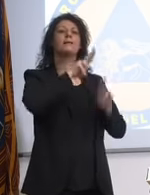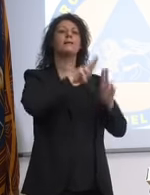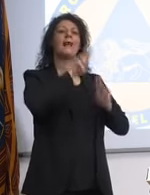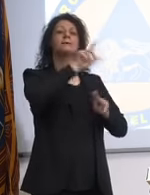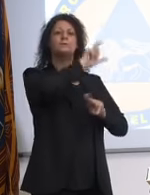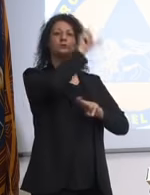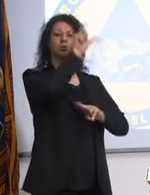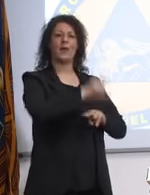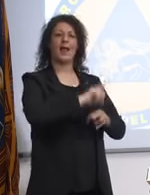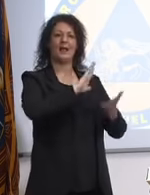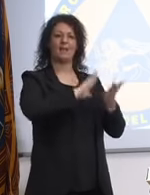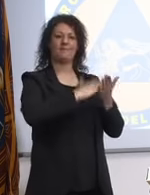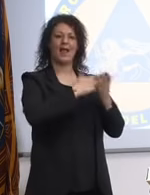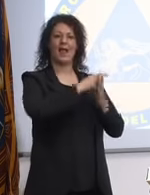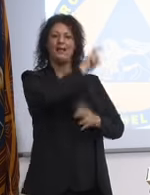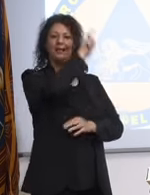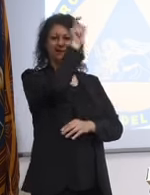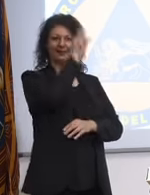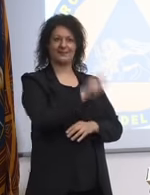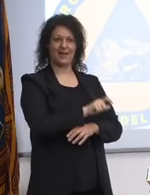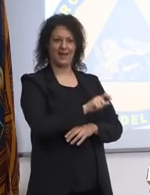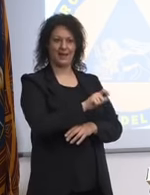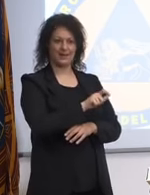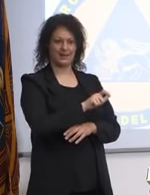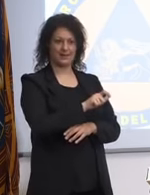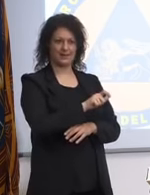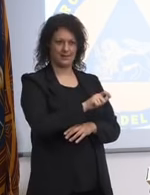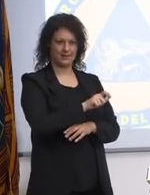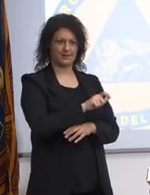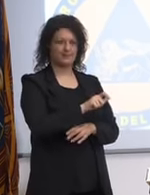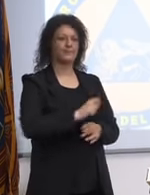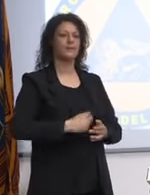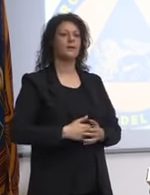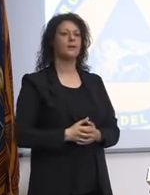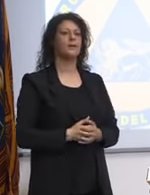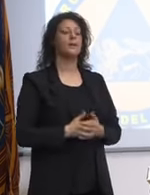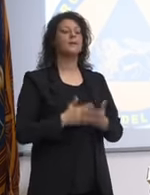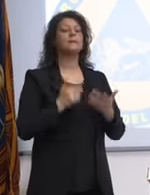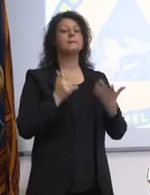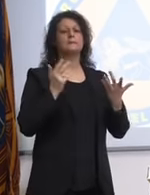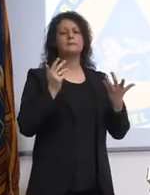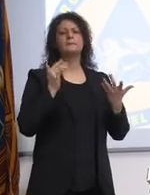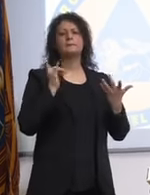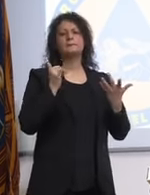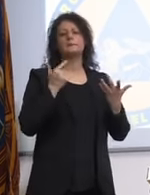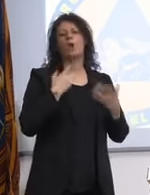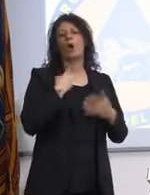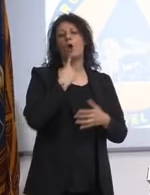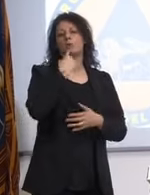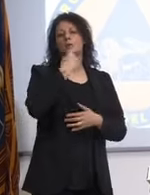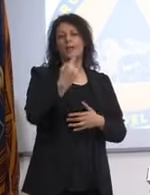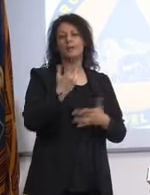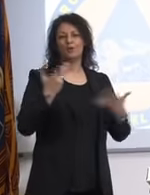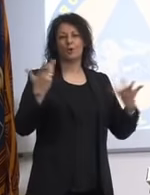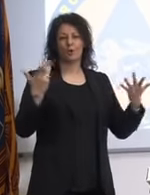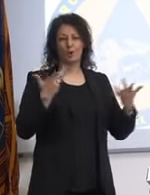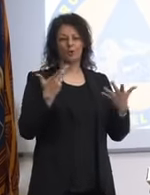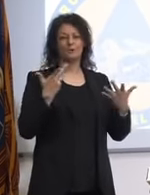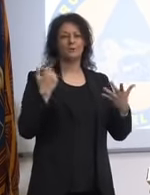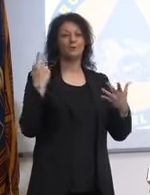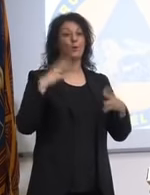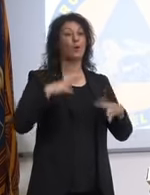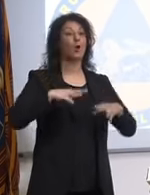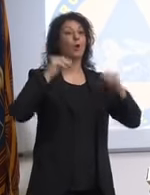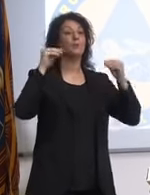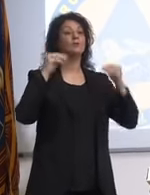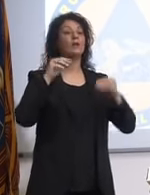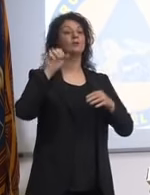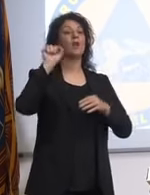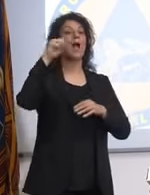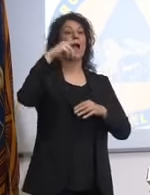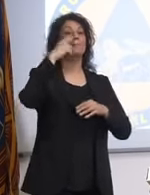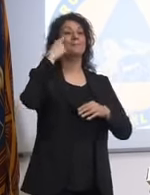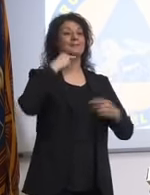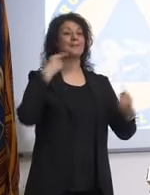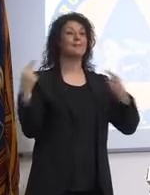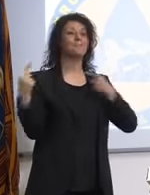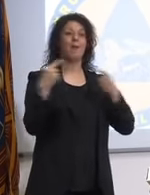tutti. Sì, non è che preferivo, io vi ho semplicemente detto che quando c'è stato il dibattito ho detto, beh, chiarita la